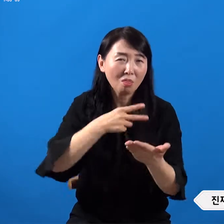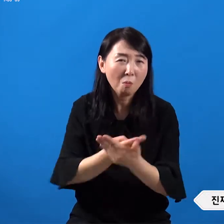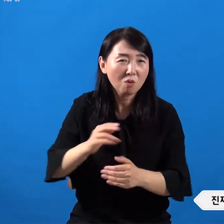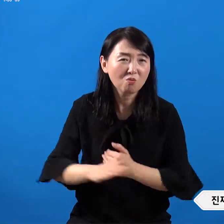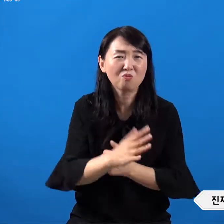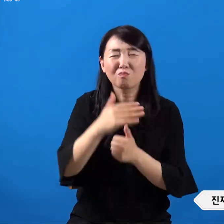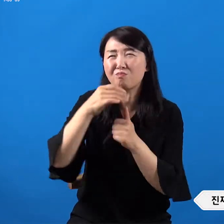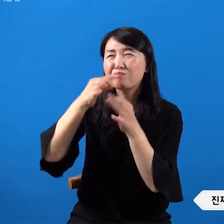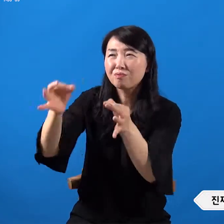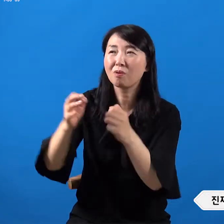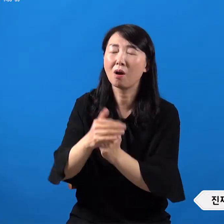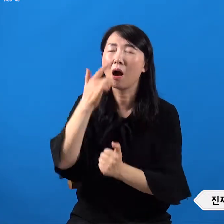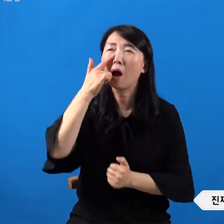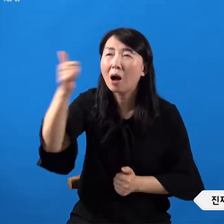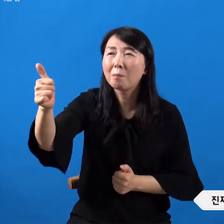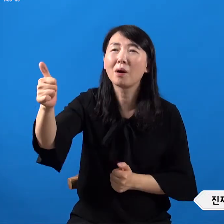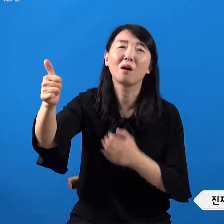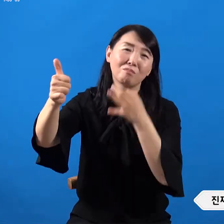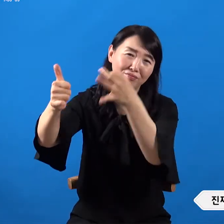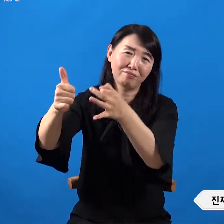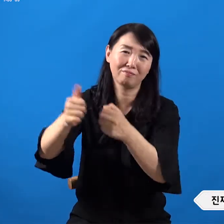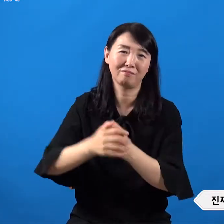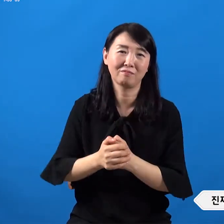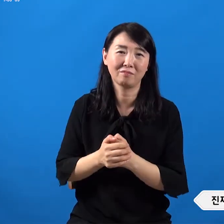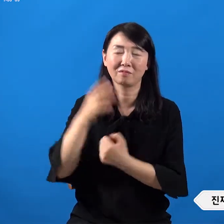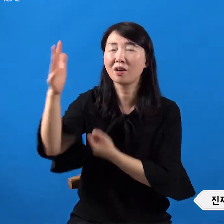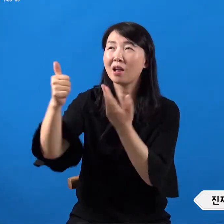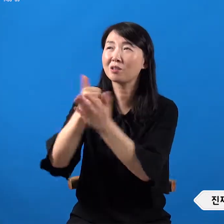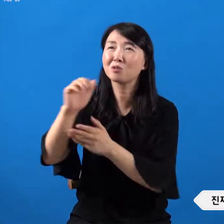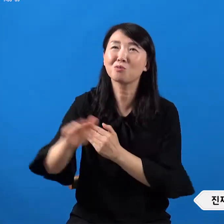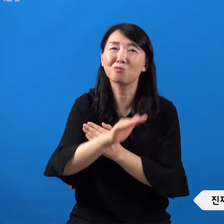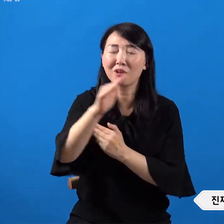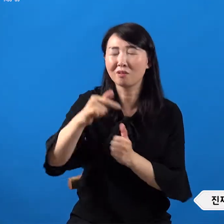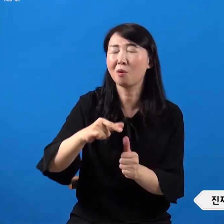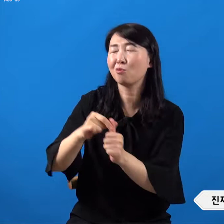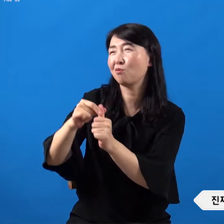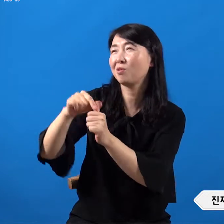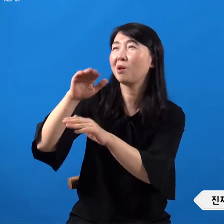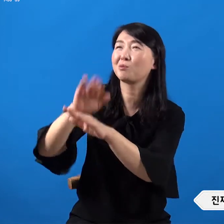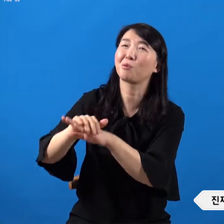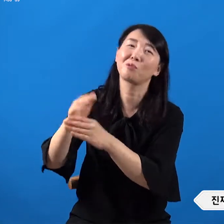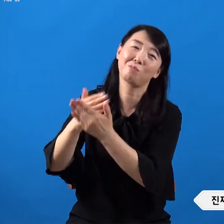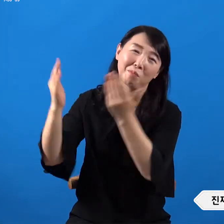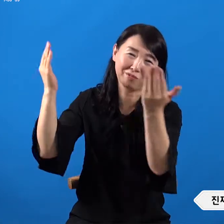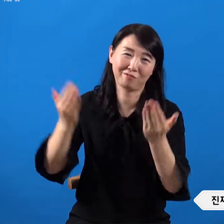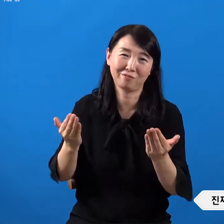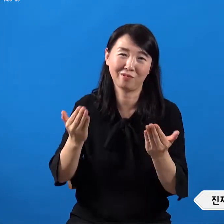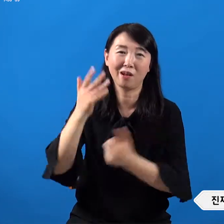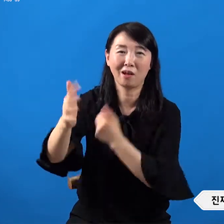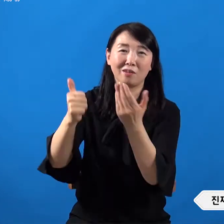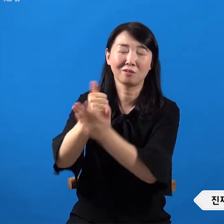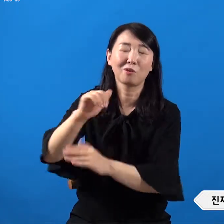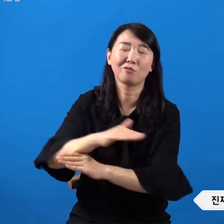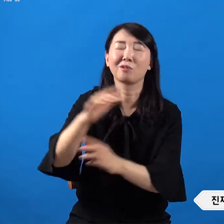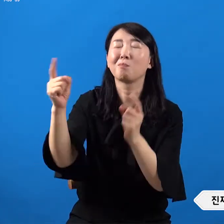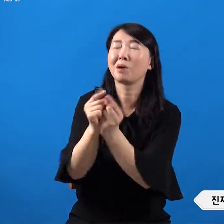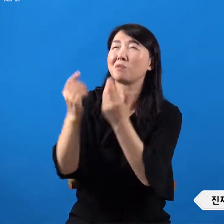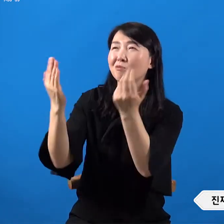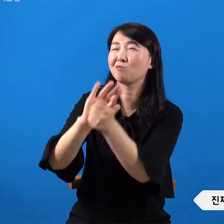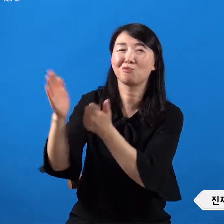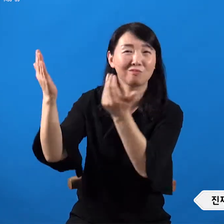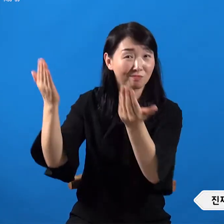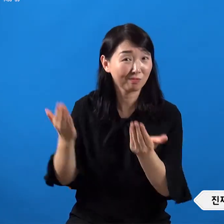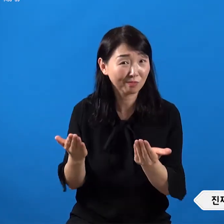넘어지고 우리는 부릅니다. 아빠! 그 하나님께서 우리에게 구원의 손을 베푸십니다. 하나님께서 우리를